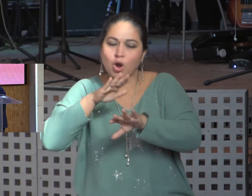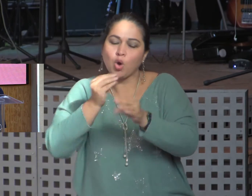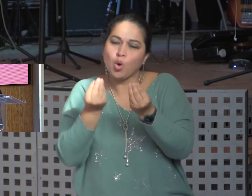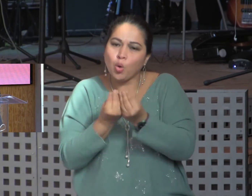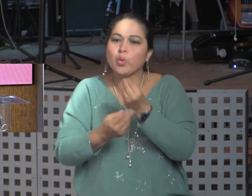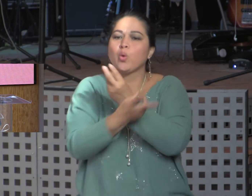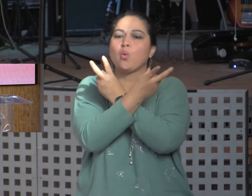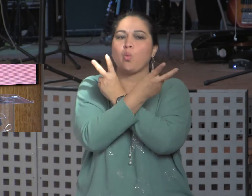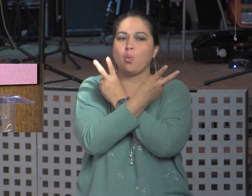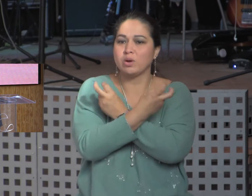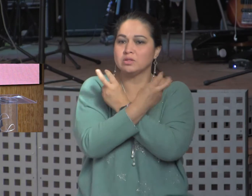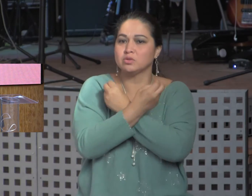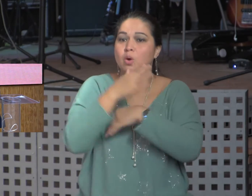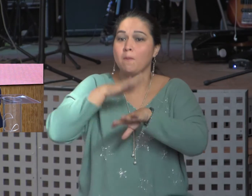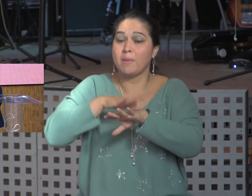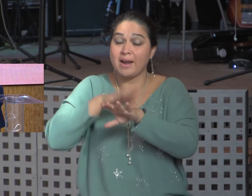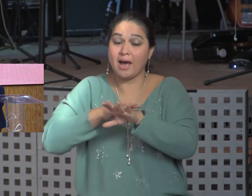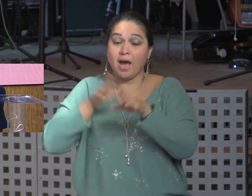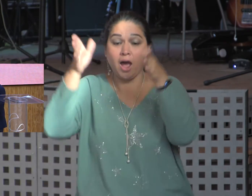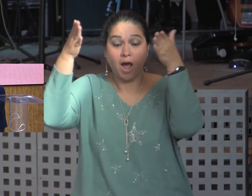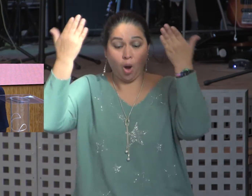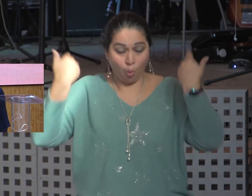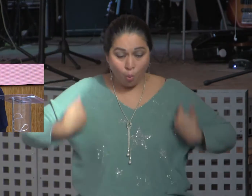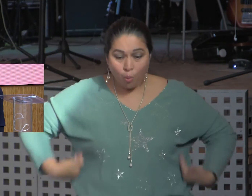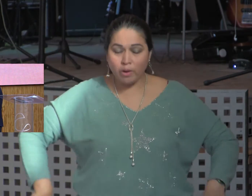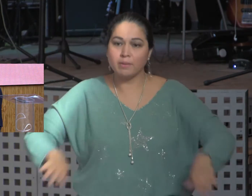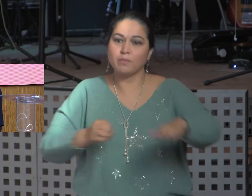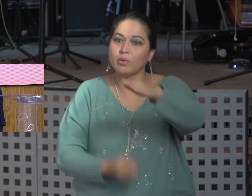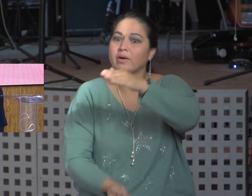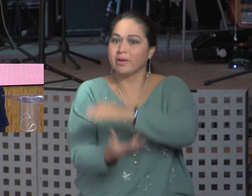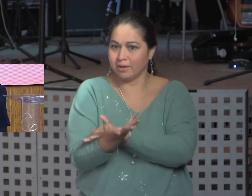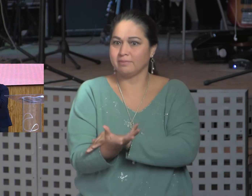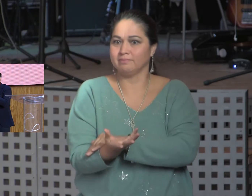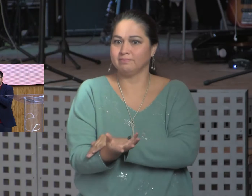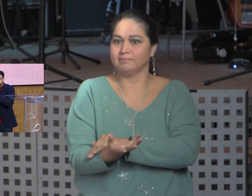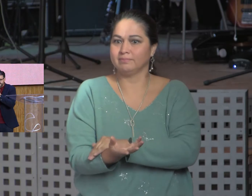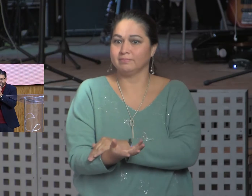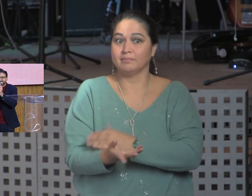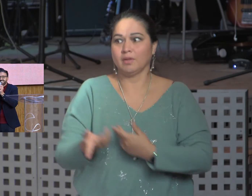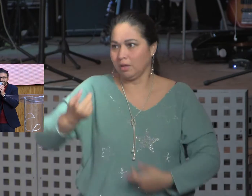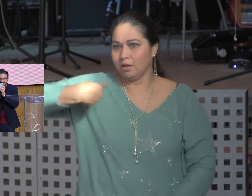el cuerpo. Y nosotros somos el cuerpo de Cristo.